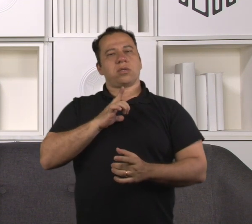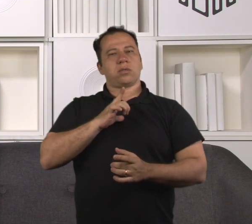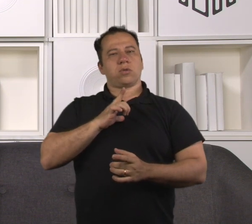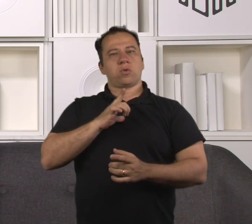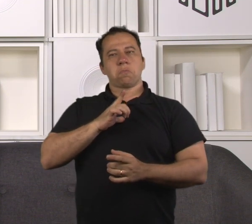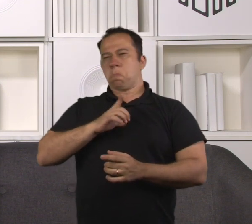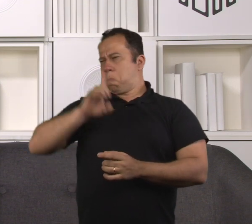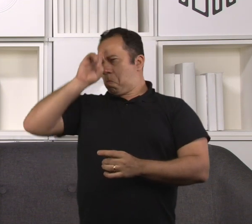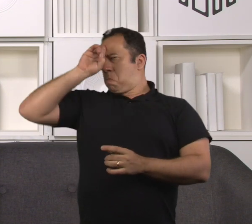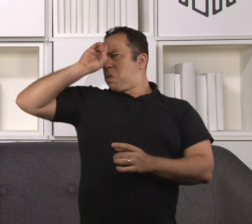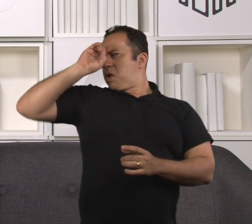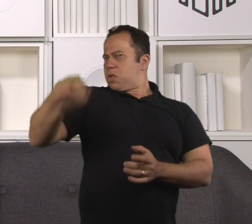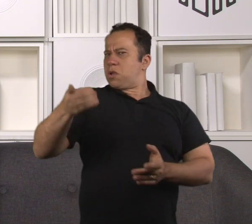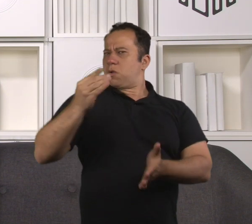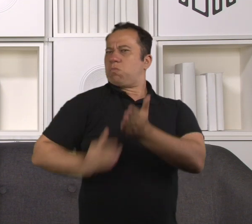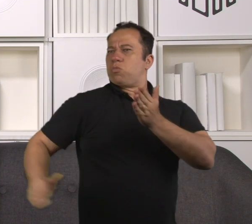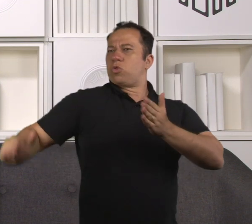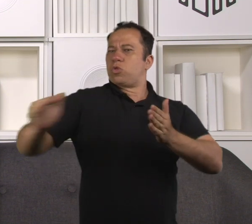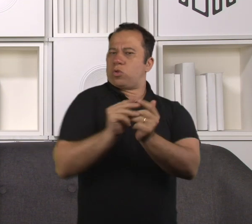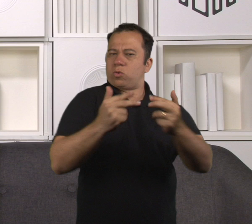criação, o universo criado.